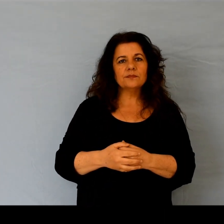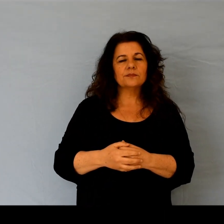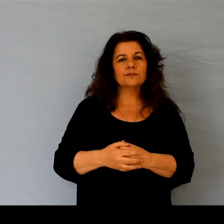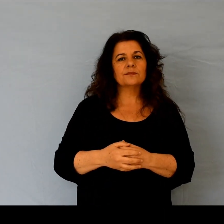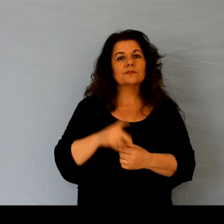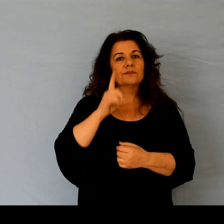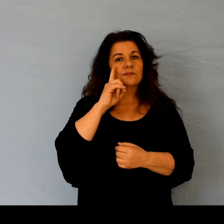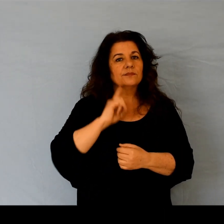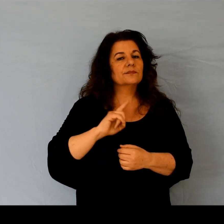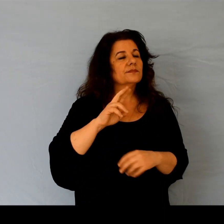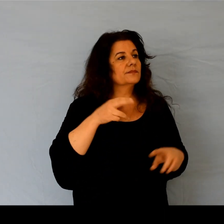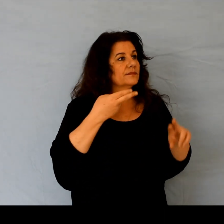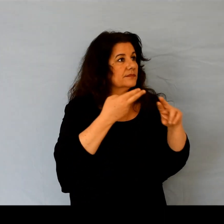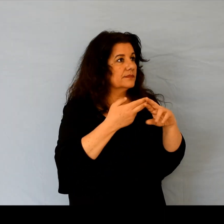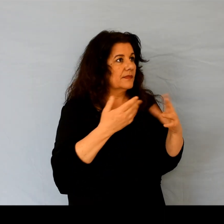La femme répliqua : « Je n'ai pas de mari. »